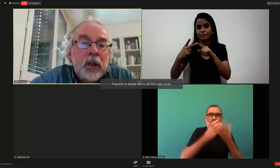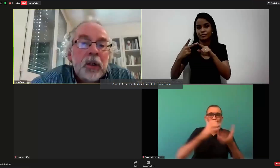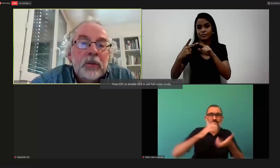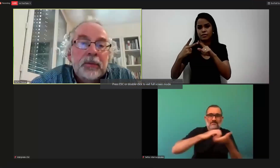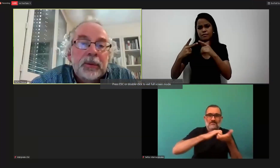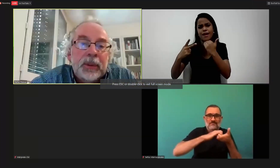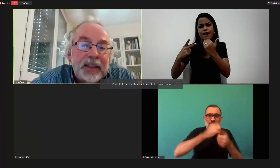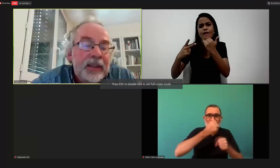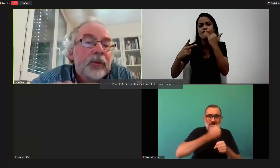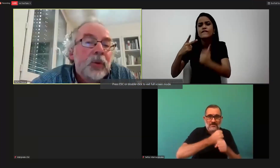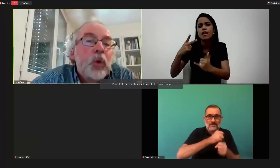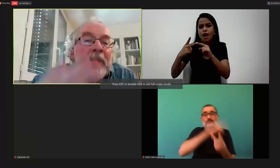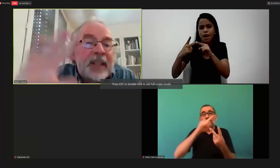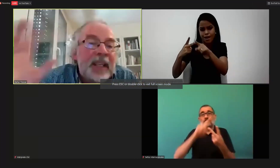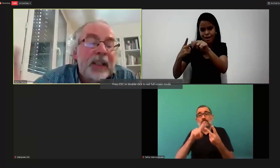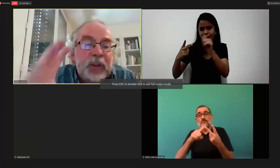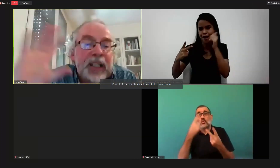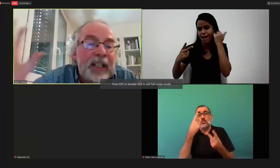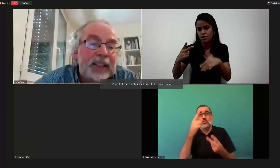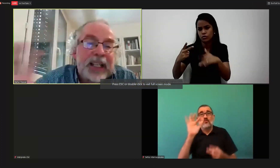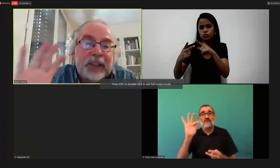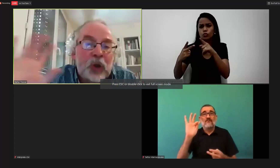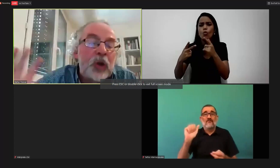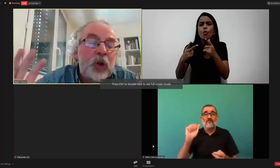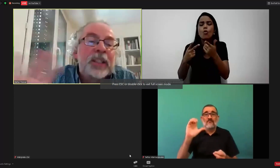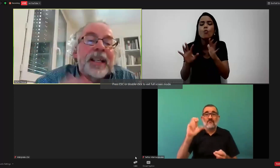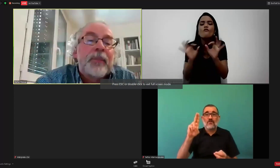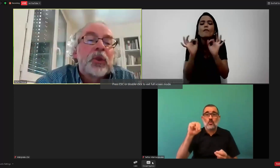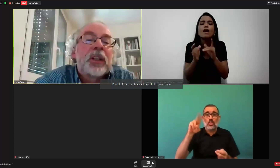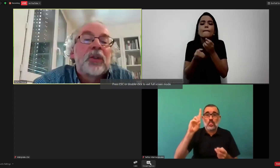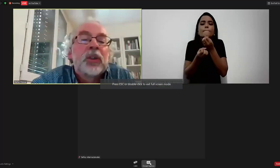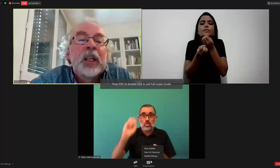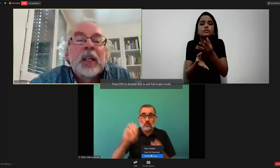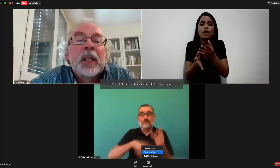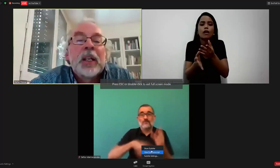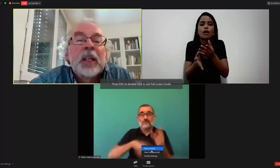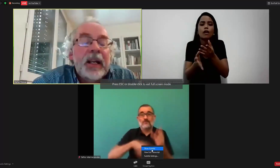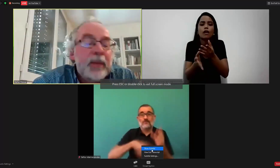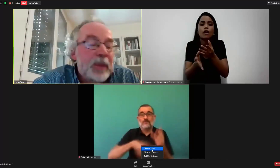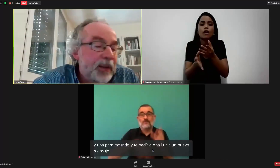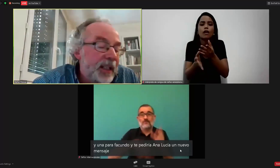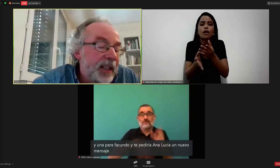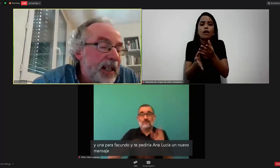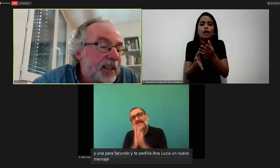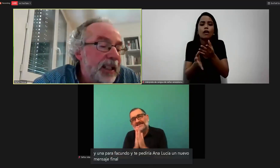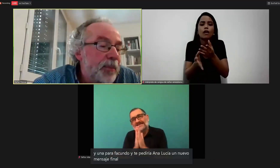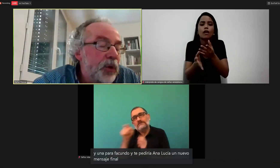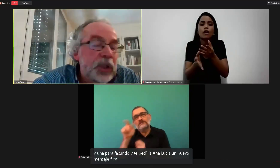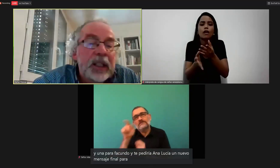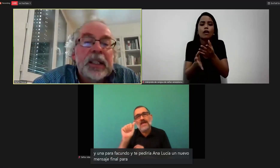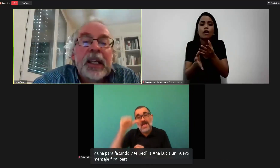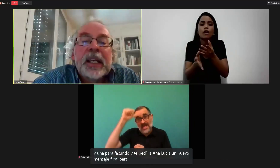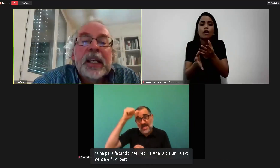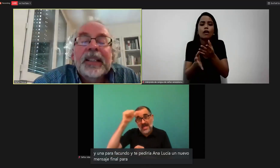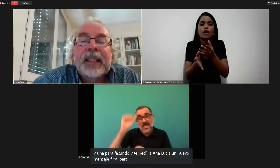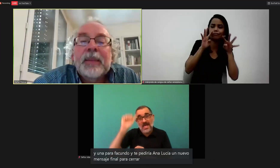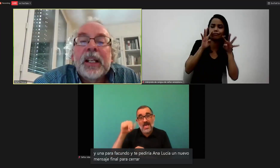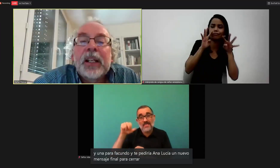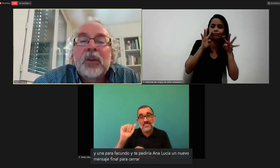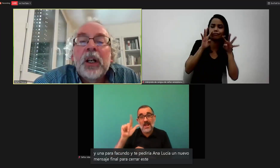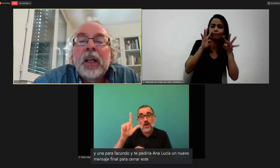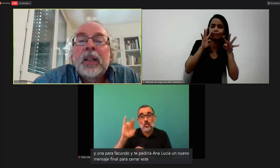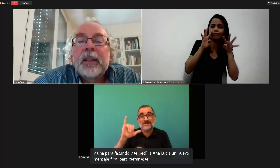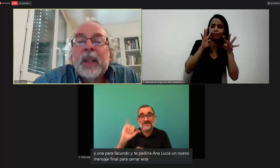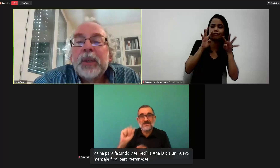es casi un nuevo mensaje final a todos los que te estamos oyendo para cerrar, digamos, este